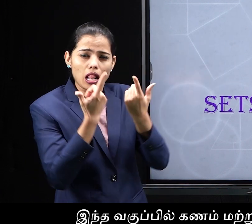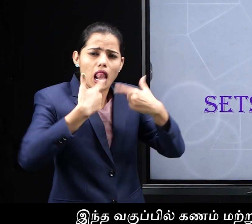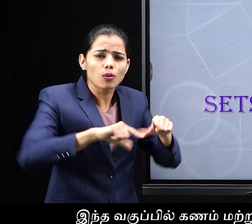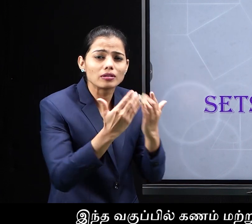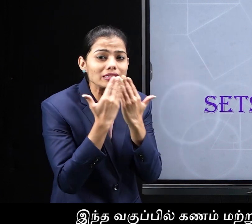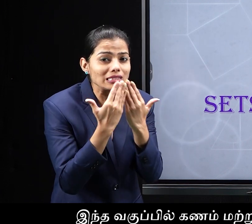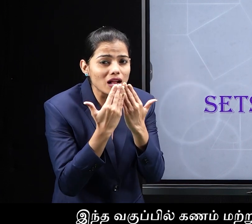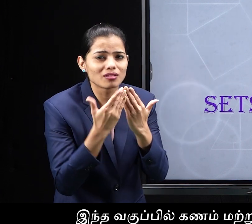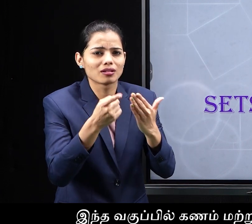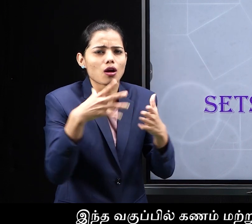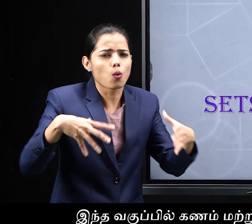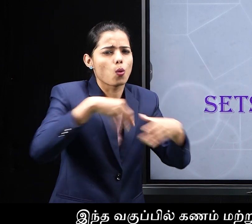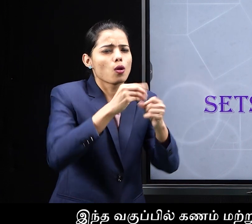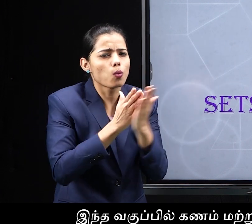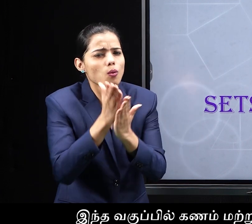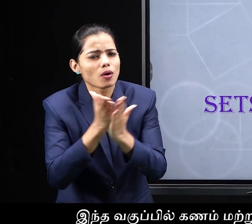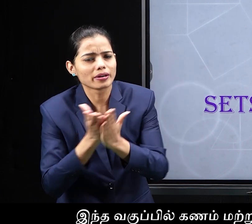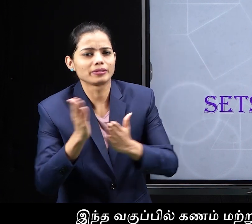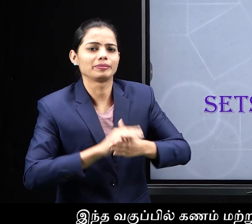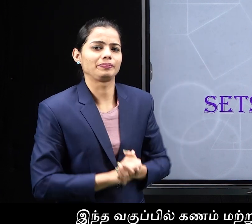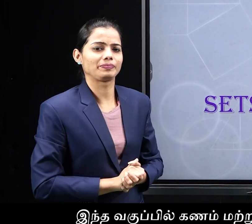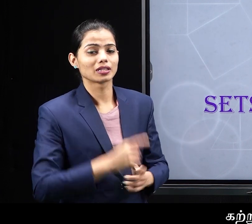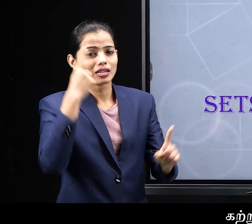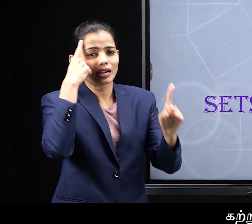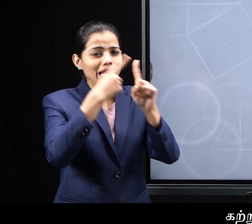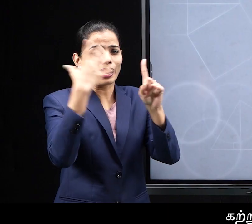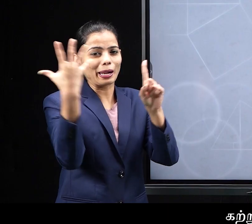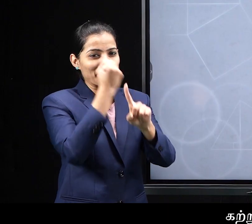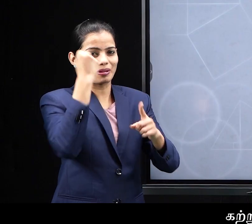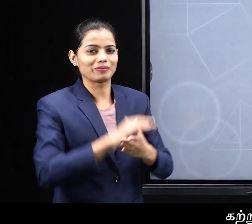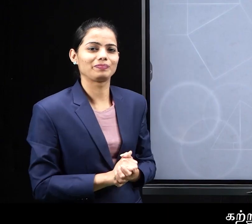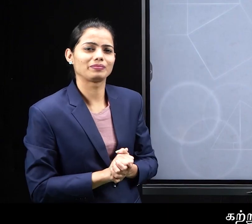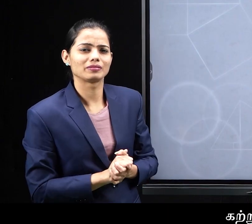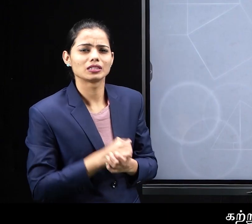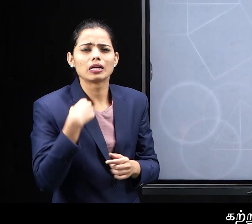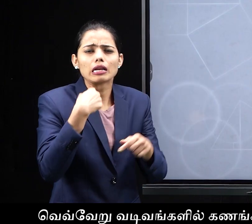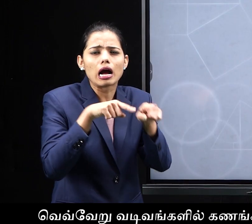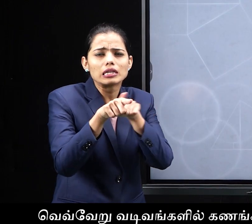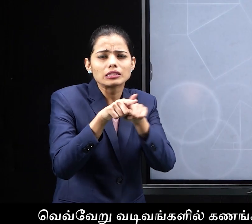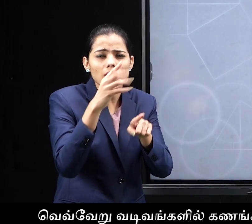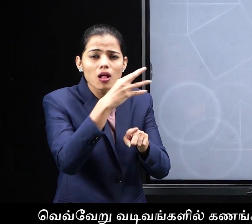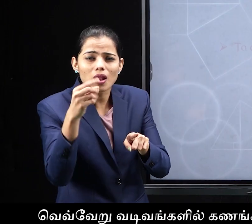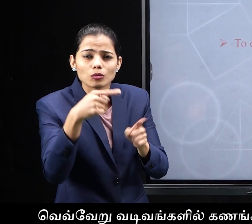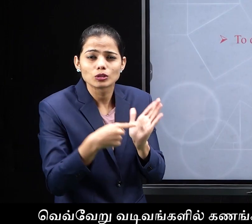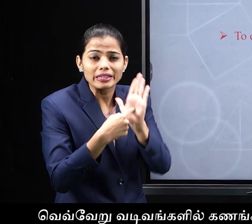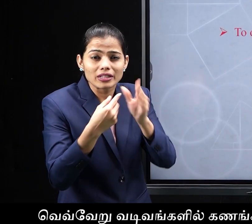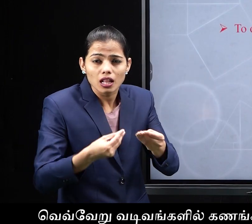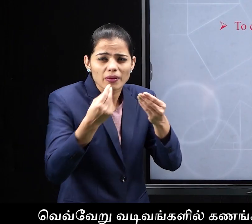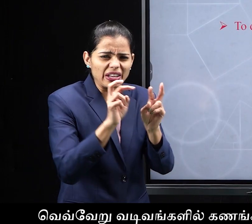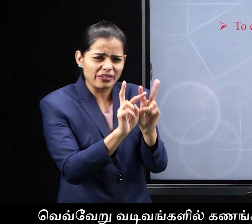வகுப்பில் கணம் மற்றும் அவற்றின் வகைகளை படிப்போம். கற்றுக்கொள்வீர்கள். வெவ்வேறு வடிவங்களில் கணங்களை